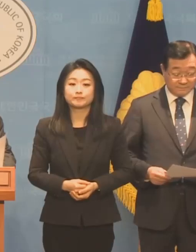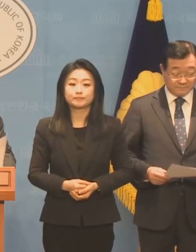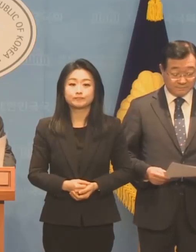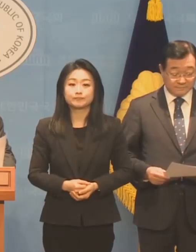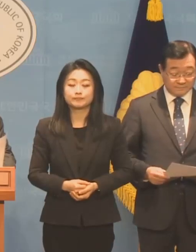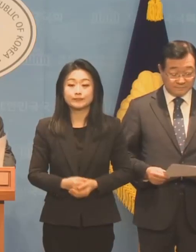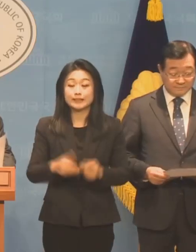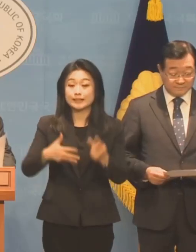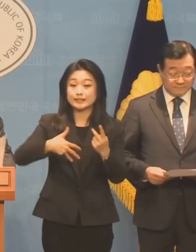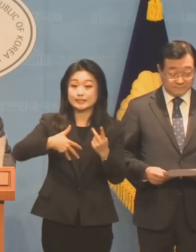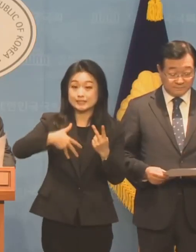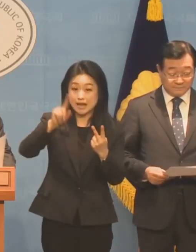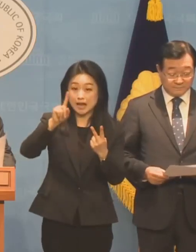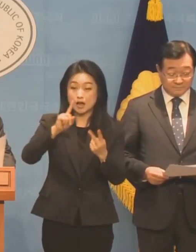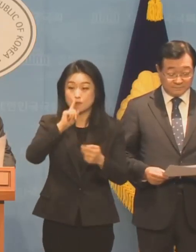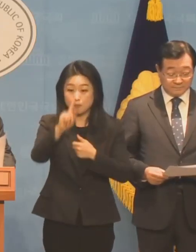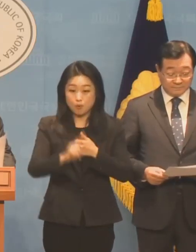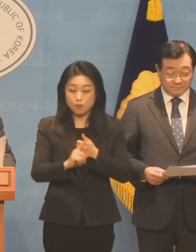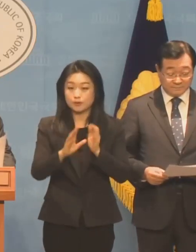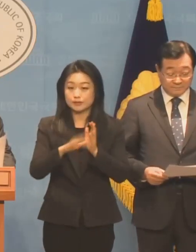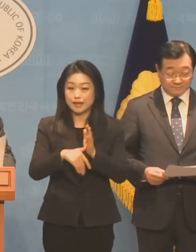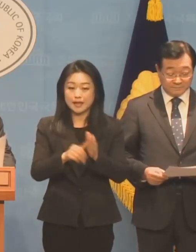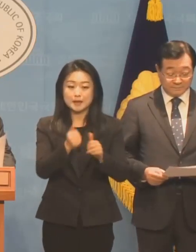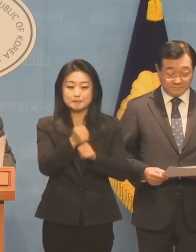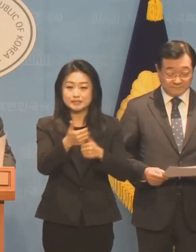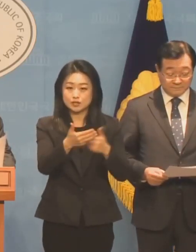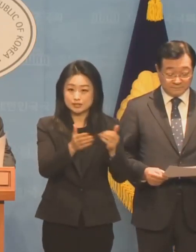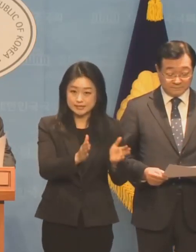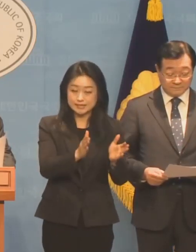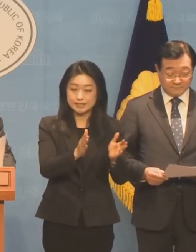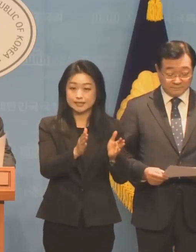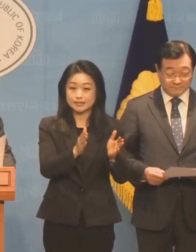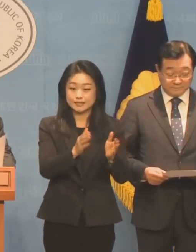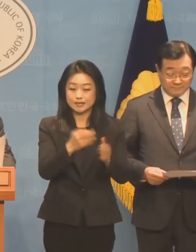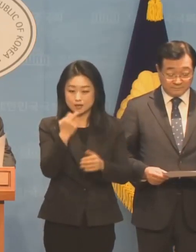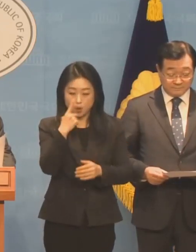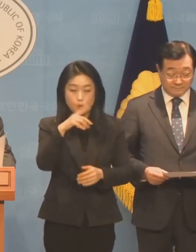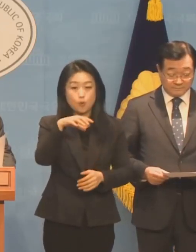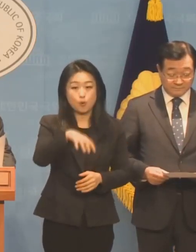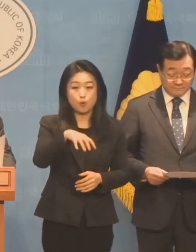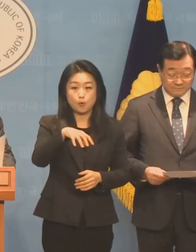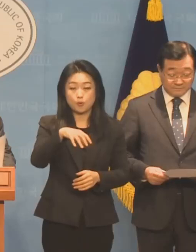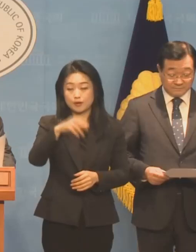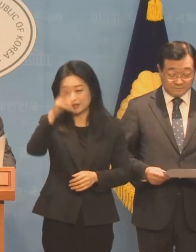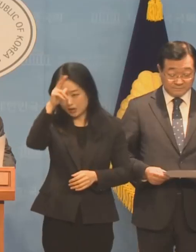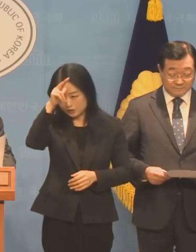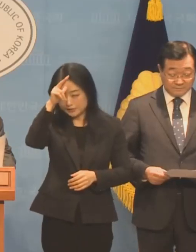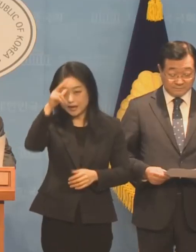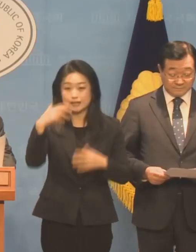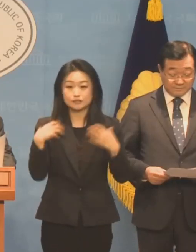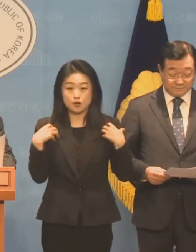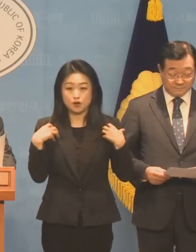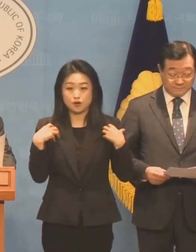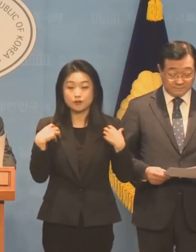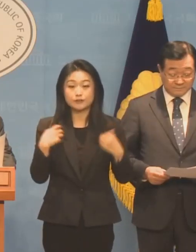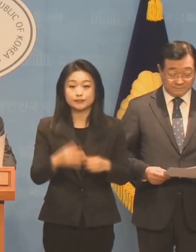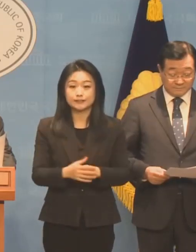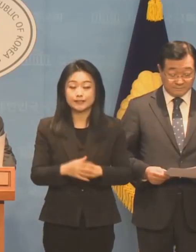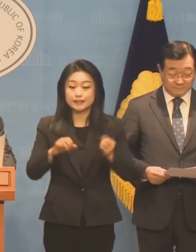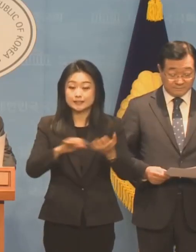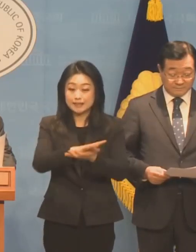이에 2차 기간 보고에서는 대통령 비서실과 대통령 경호처, 경찰청 등